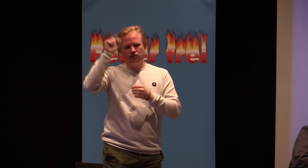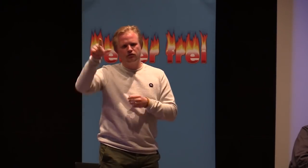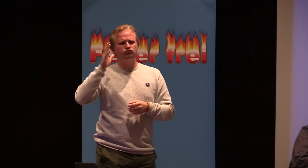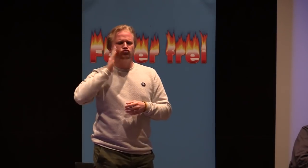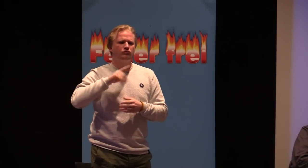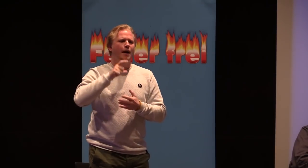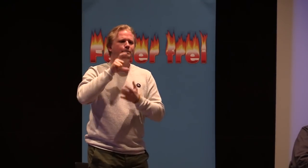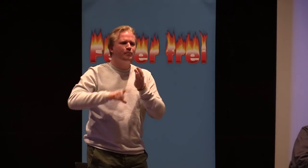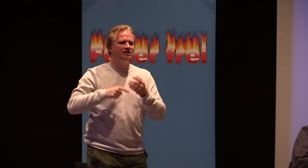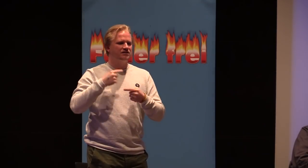Vorstandsmitglieder.